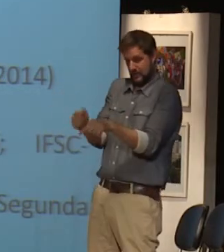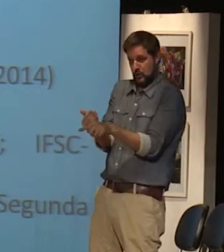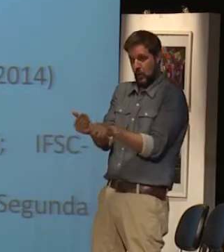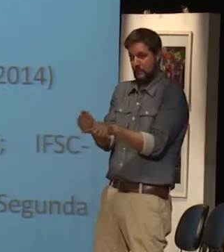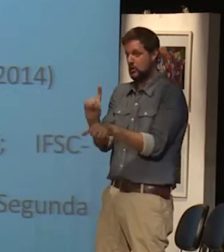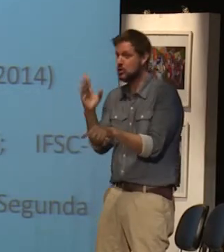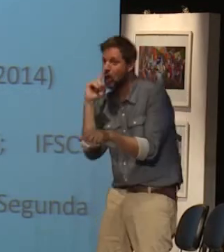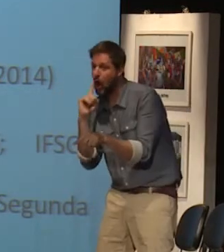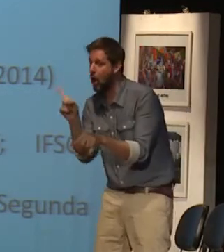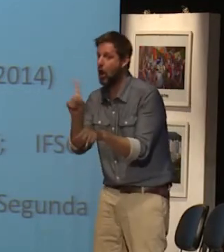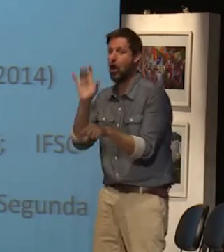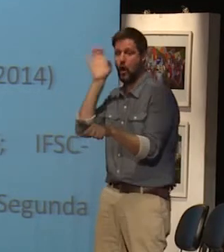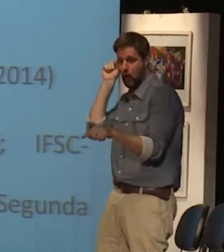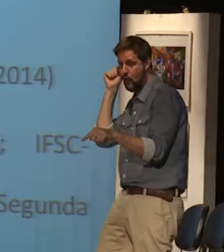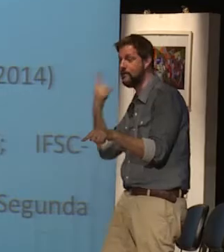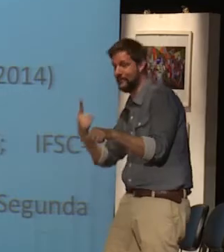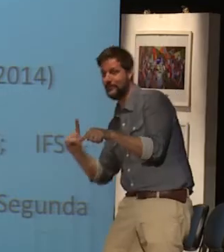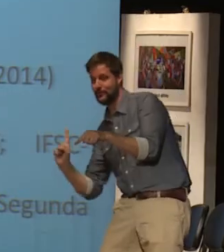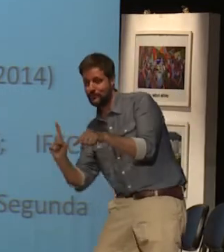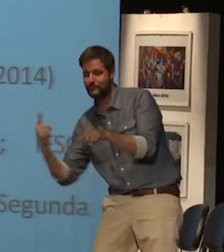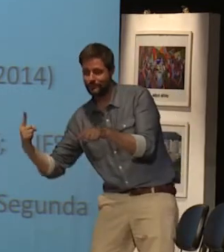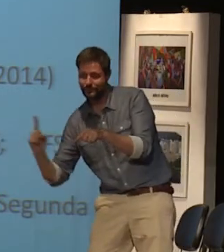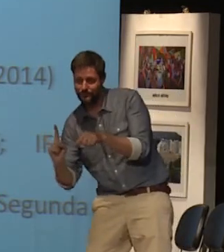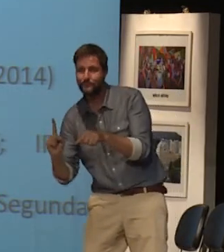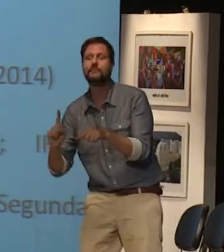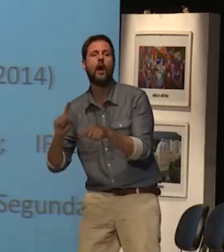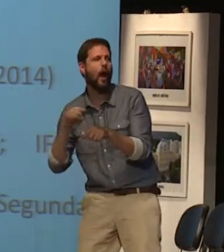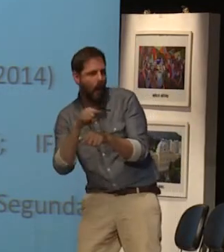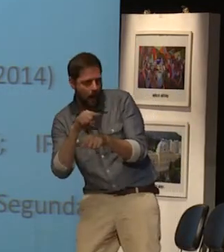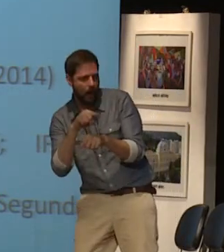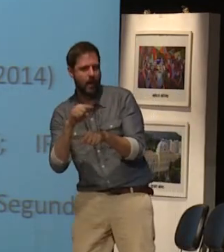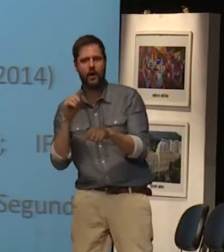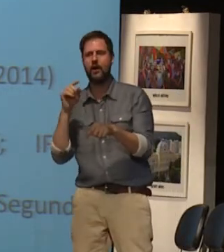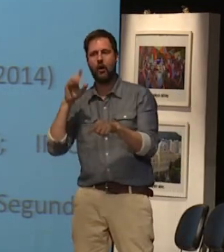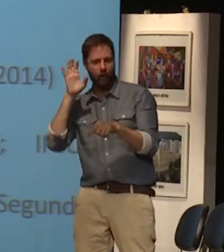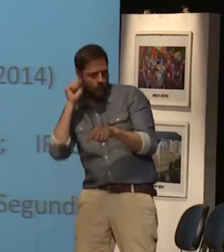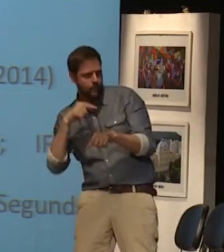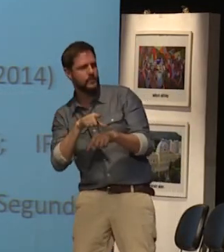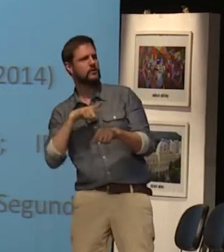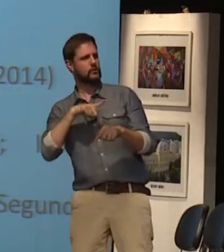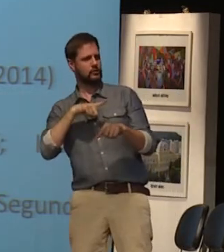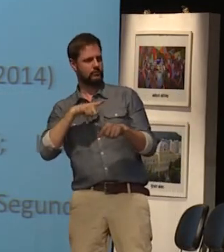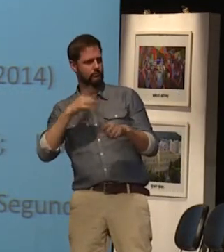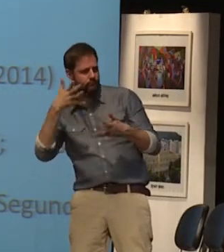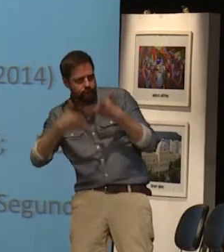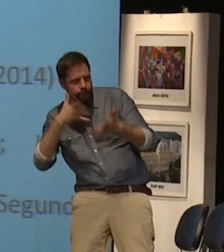direito dele, né? Não é só o direito do surdo, é o direito também do ouvinte de estar ali naquele local. Então,